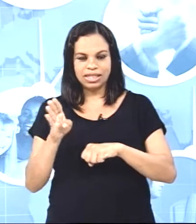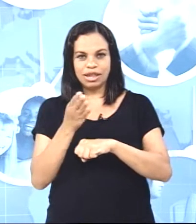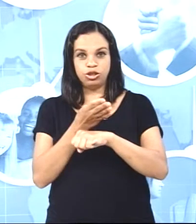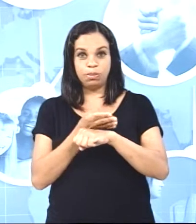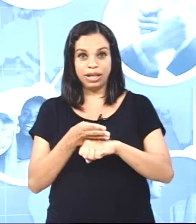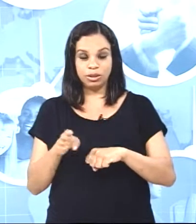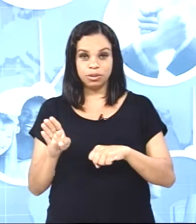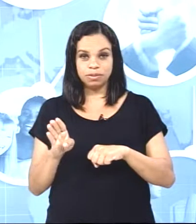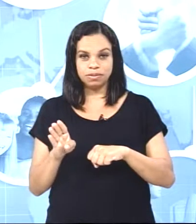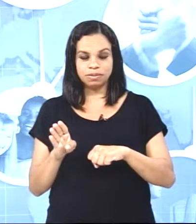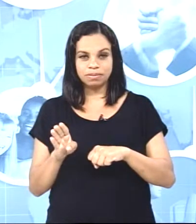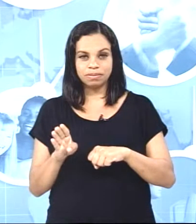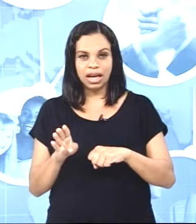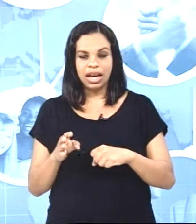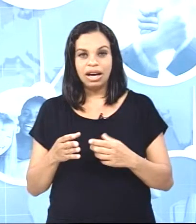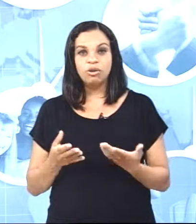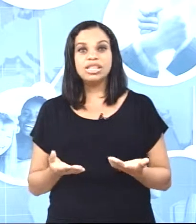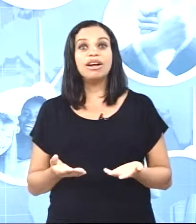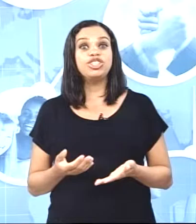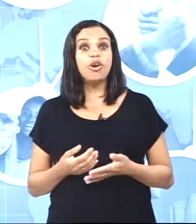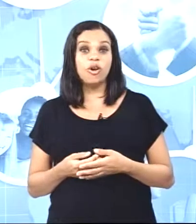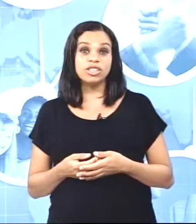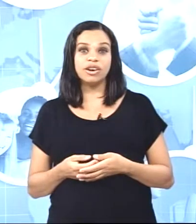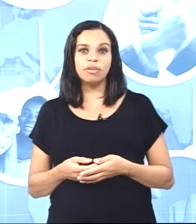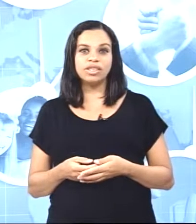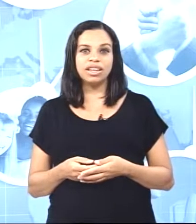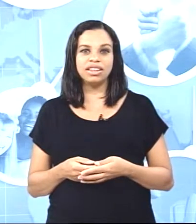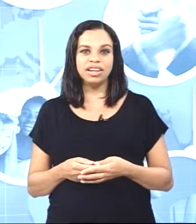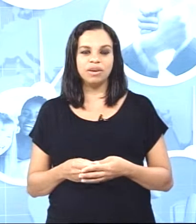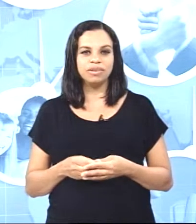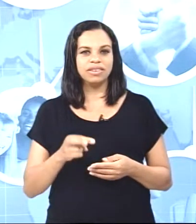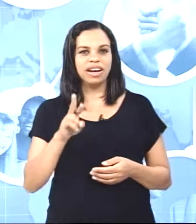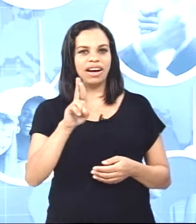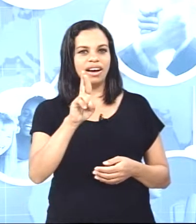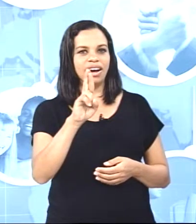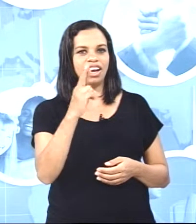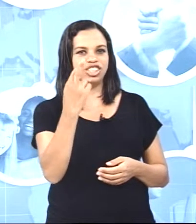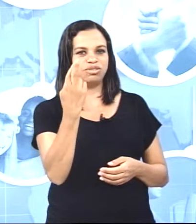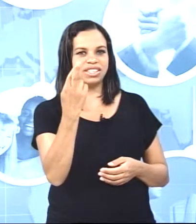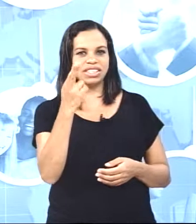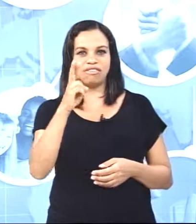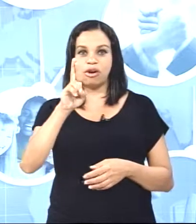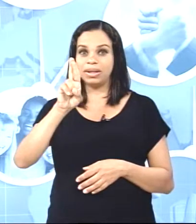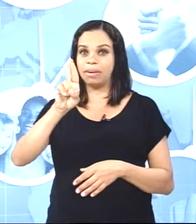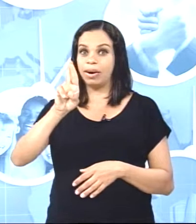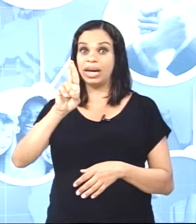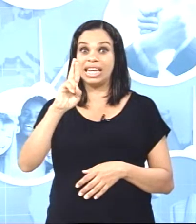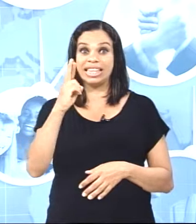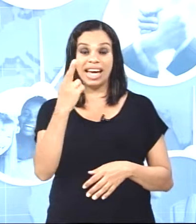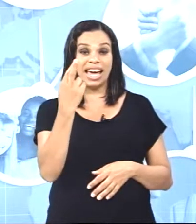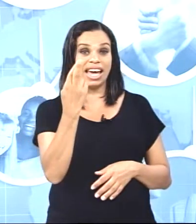Sinal de branco. O sinal de rosa, como seria então? A gente faz essa forma da mão em letra R.